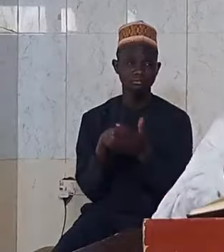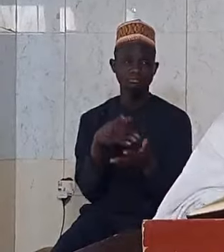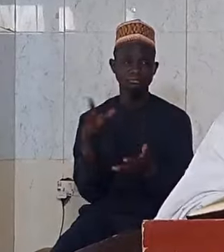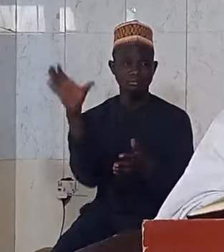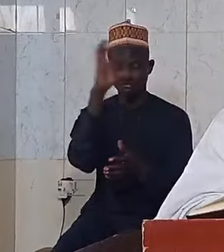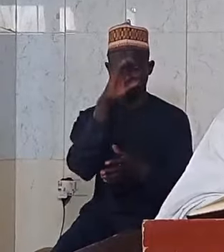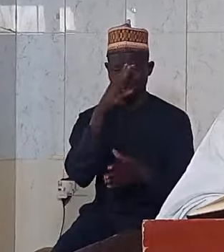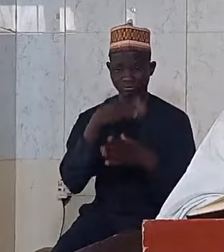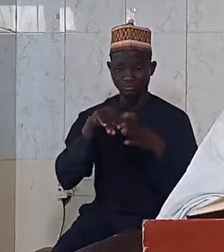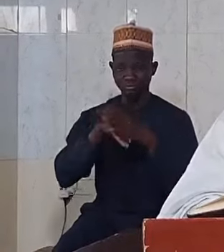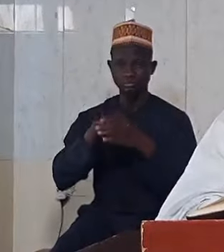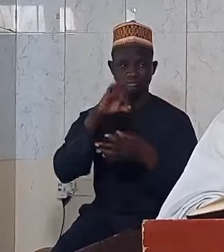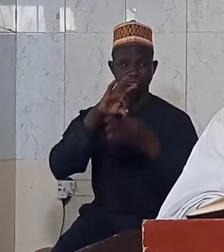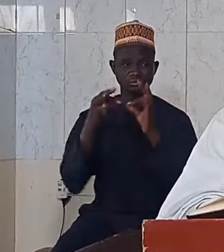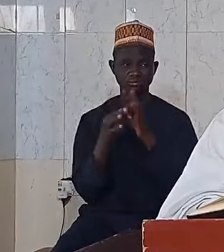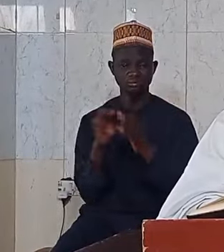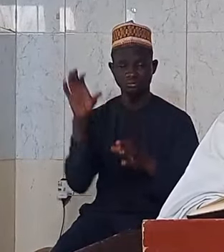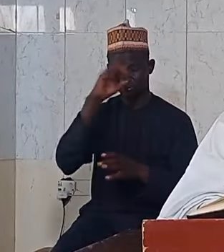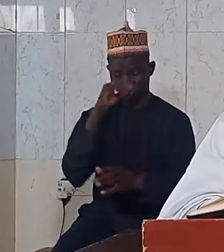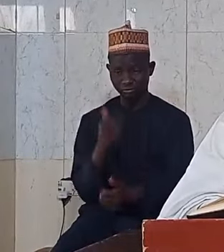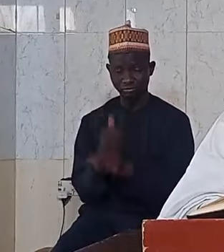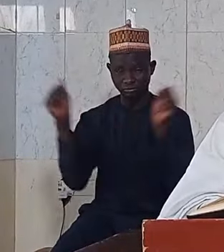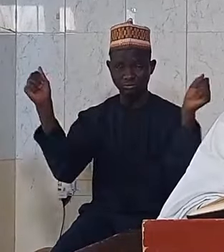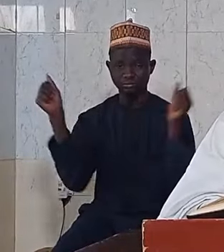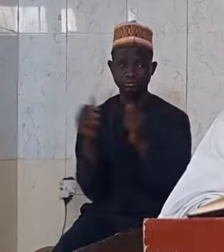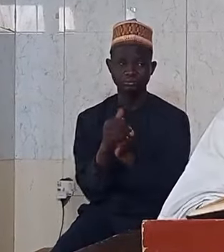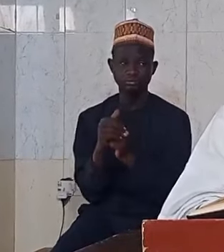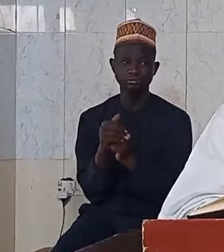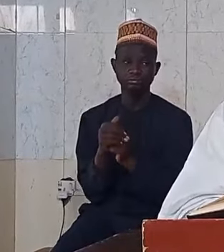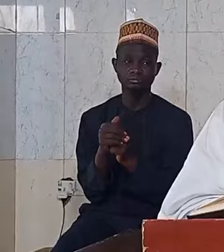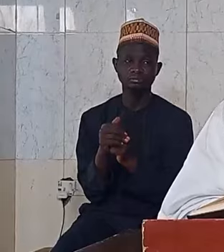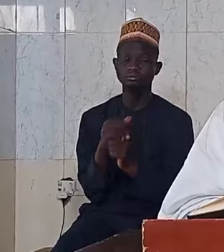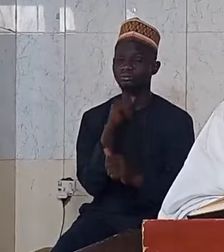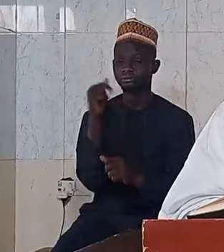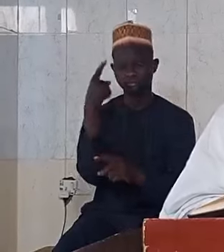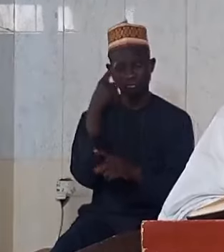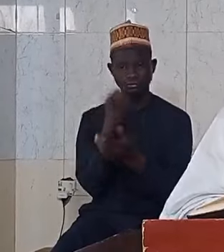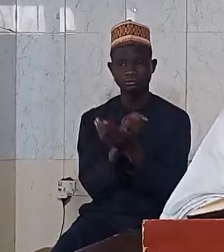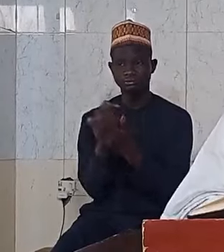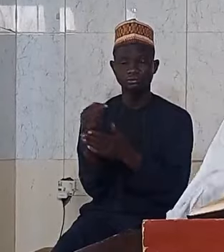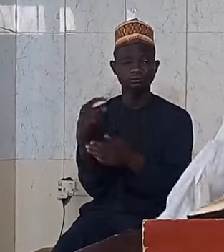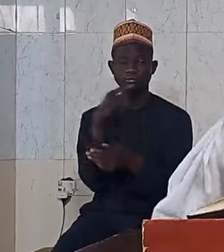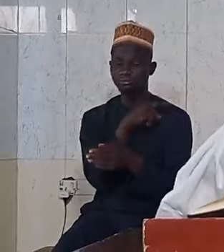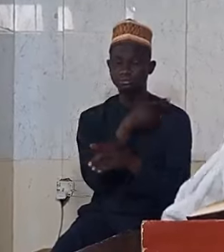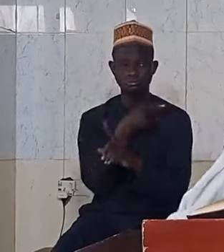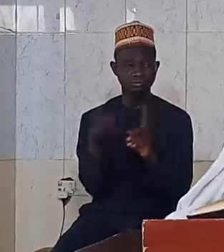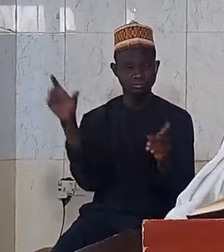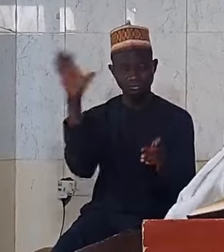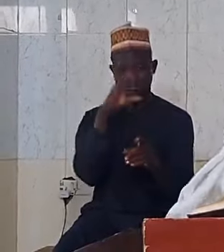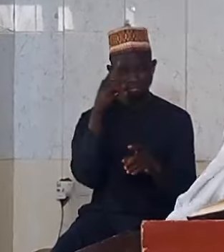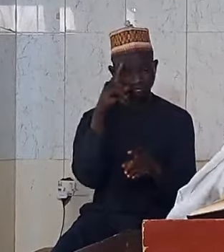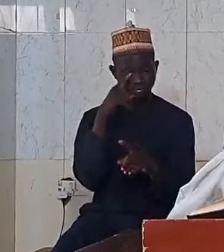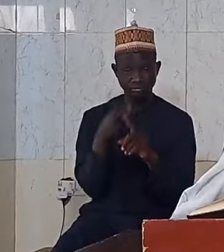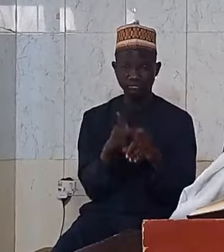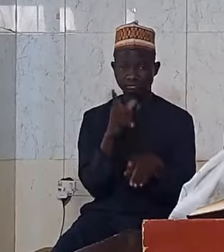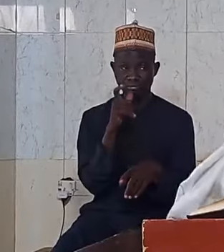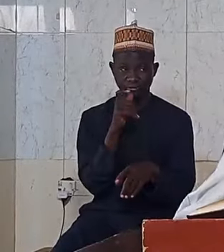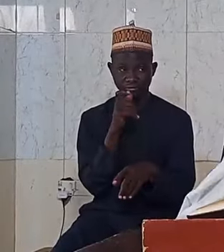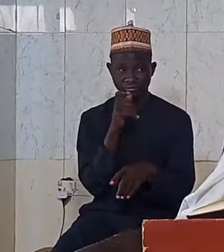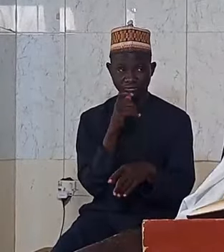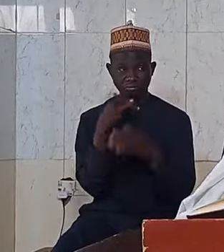neman intercession din neman ceto ba saboda ceton ƙarya bane amma ka neme shi a gun